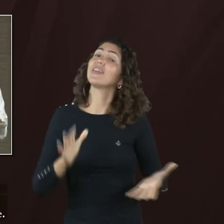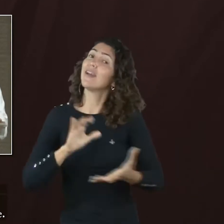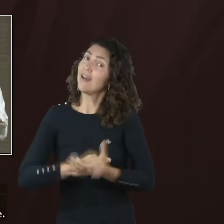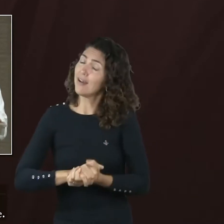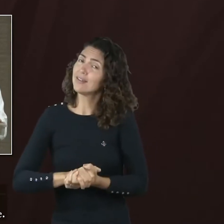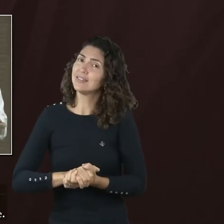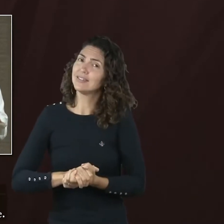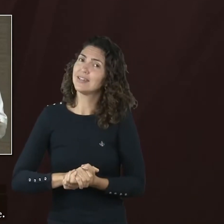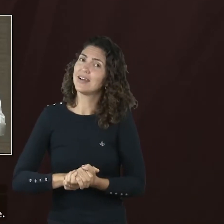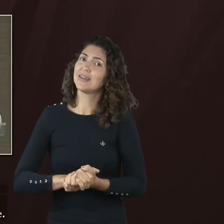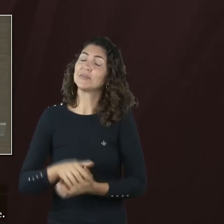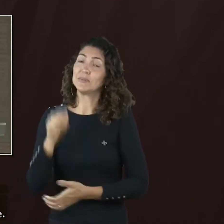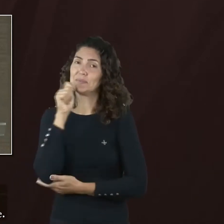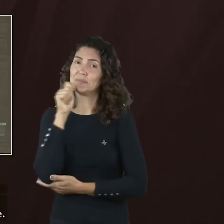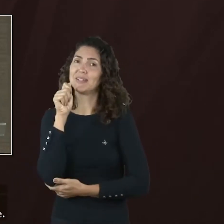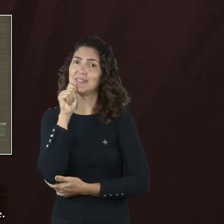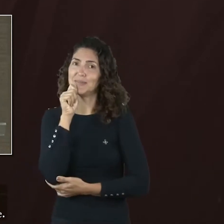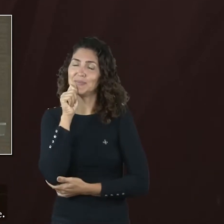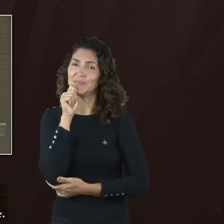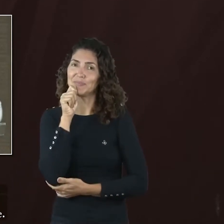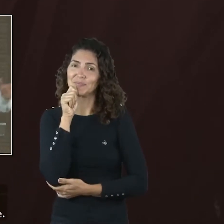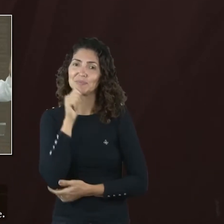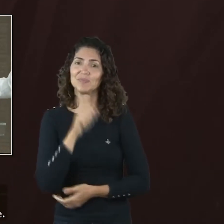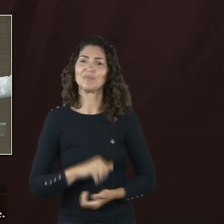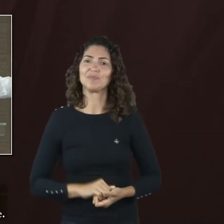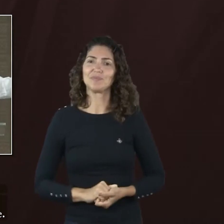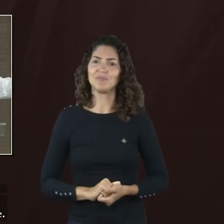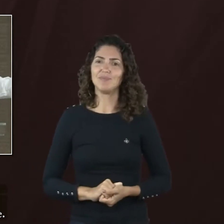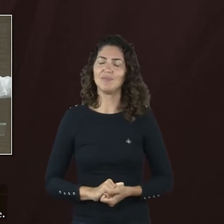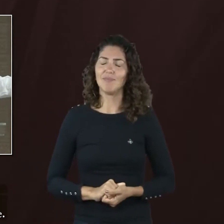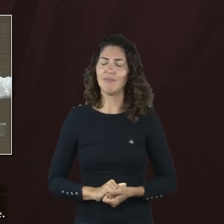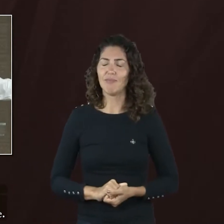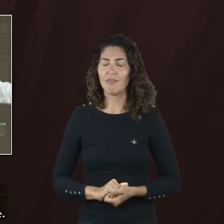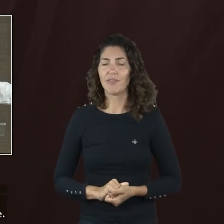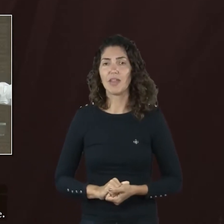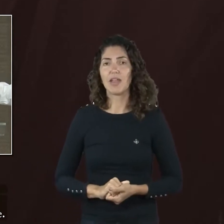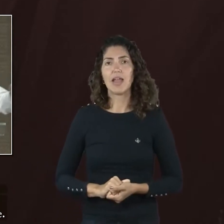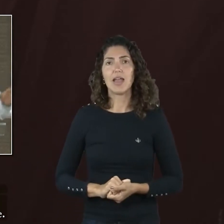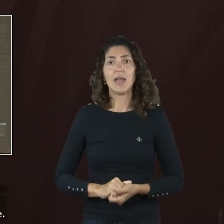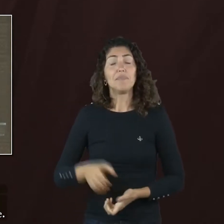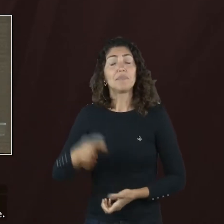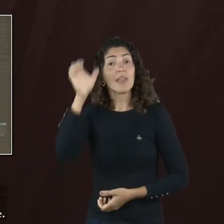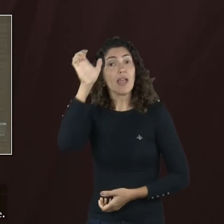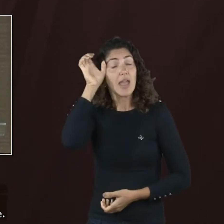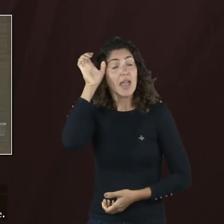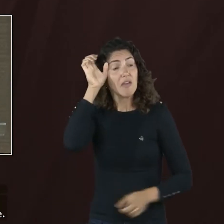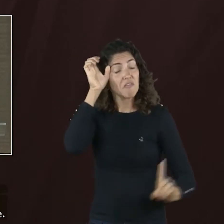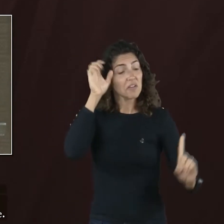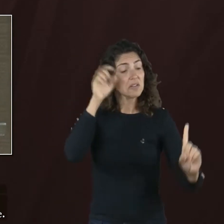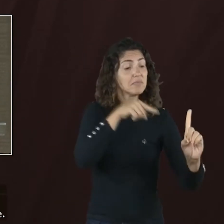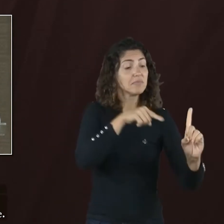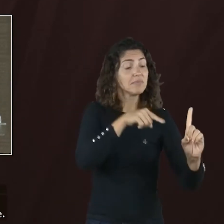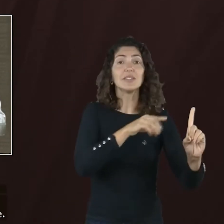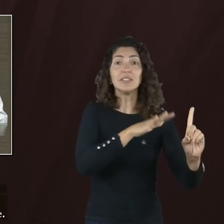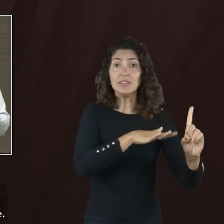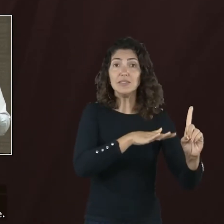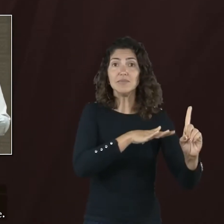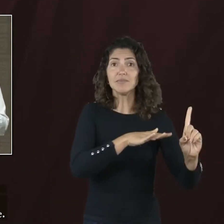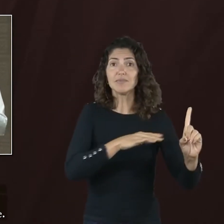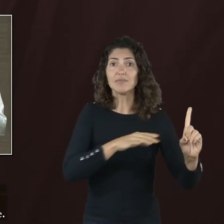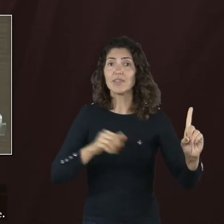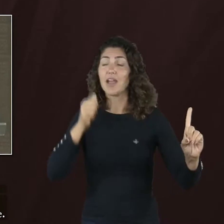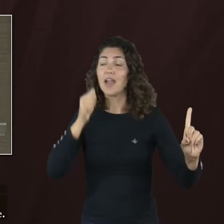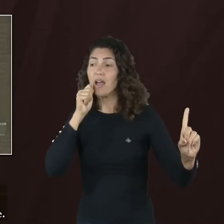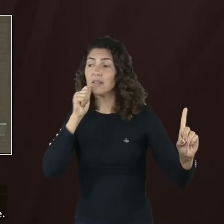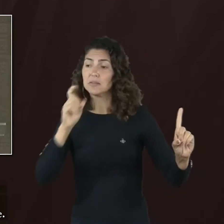Adão. Sabia disso? Então aqui diz, quando Adão viu a Eva já pronta, certo? E esta, afinal,